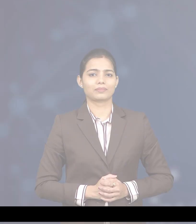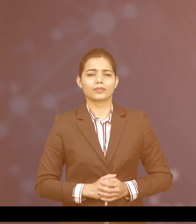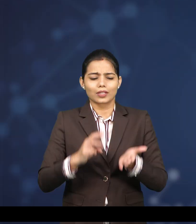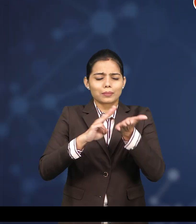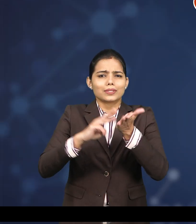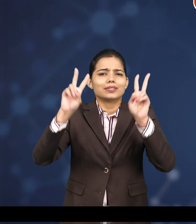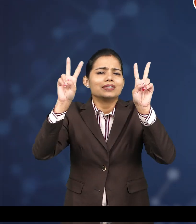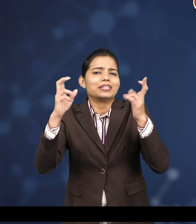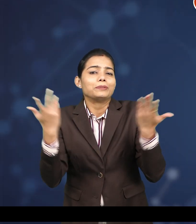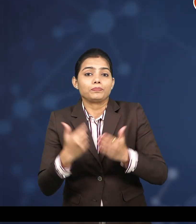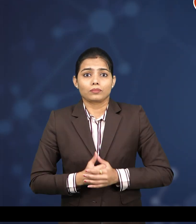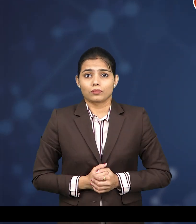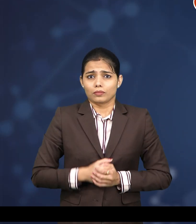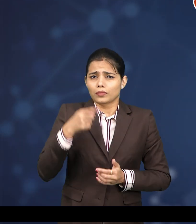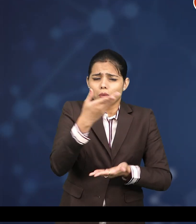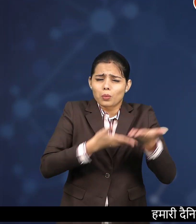पदार्थ।